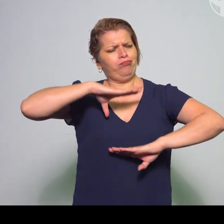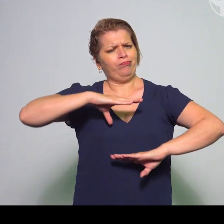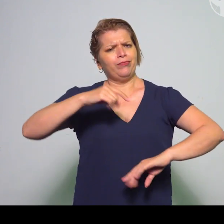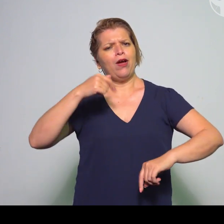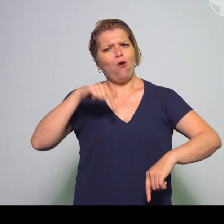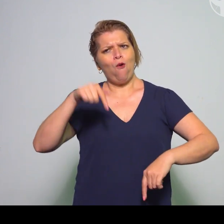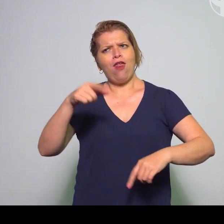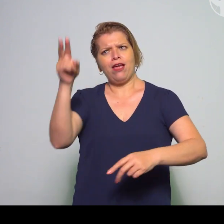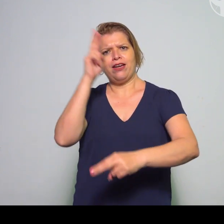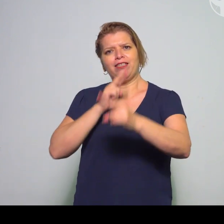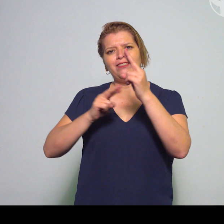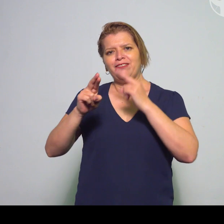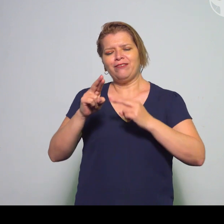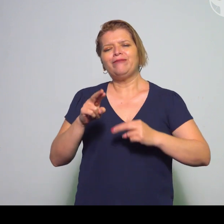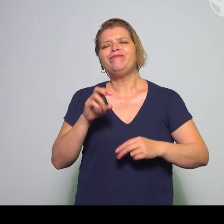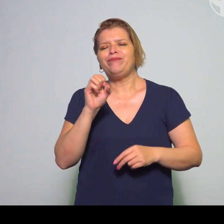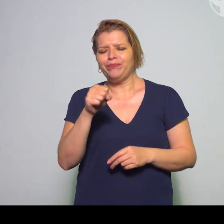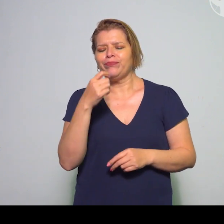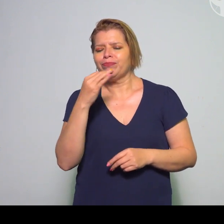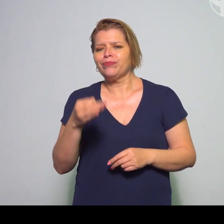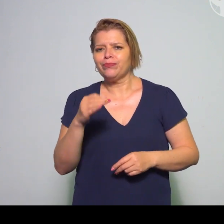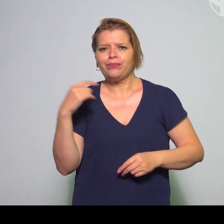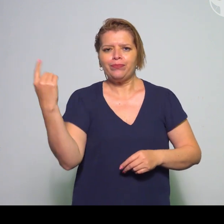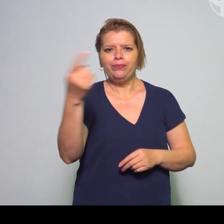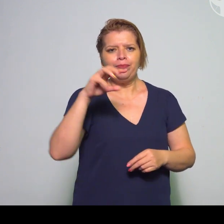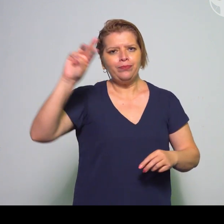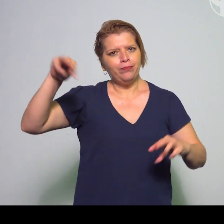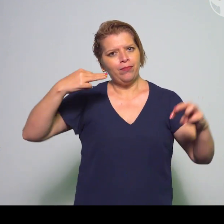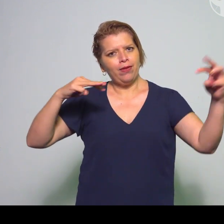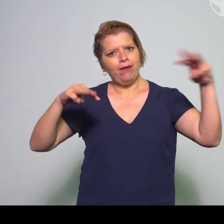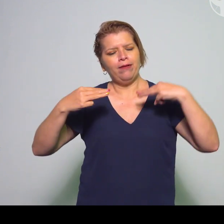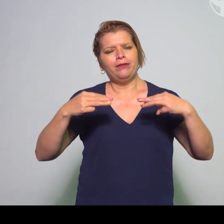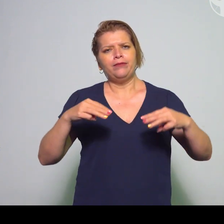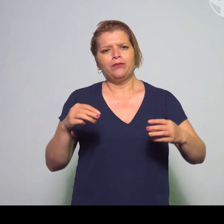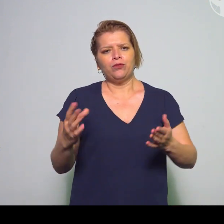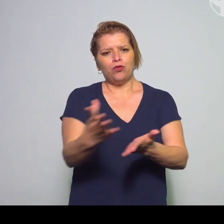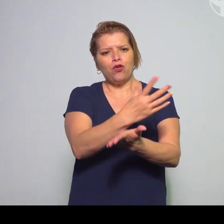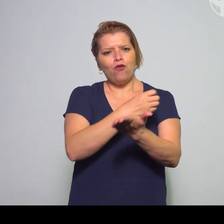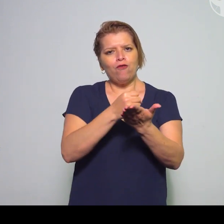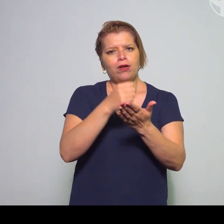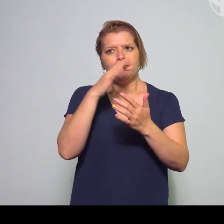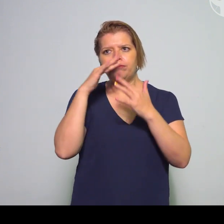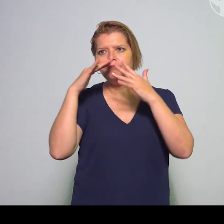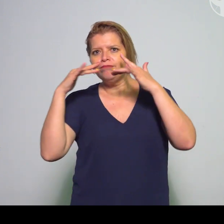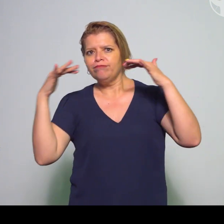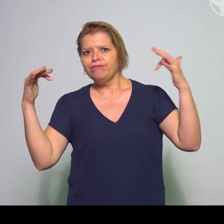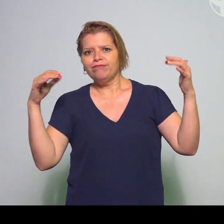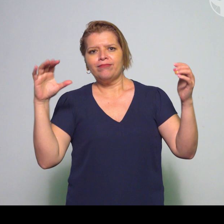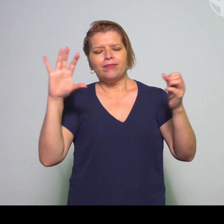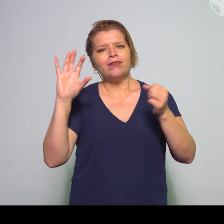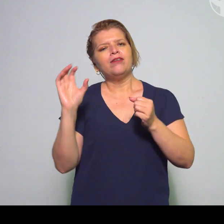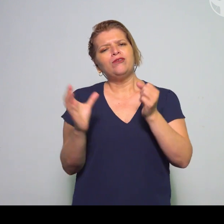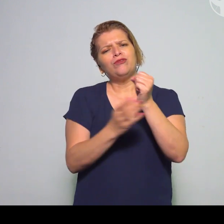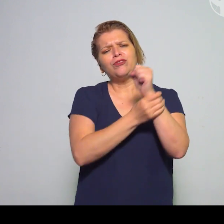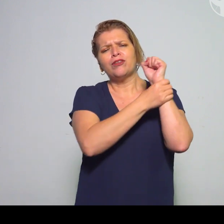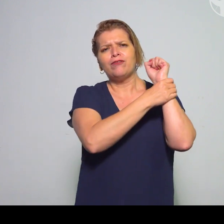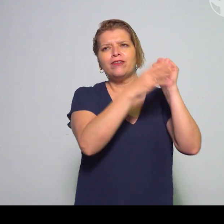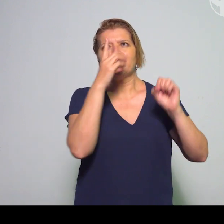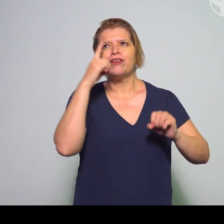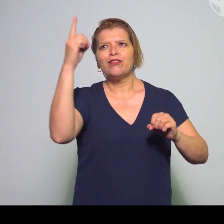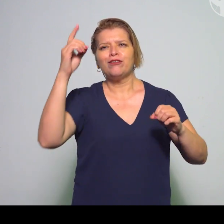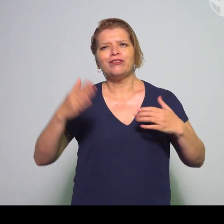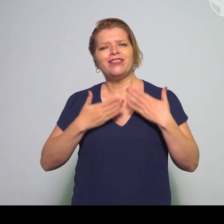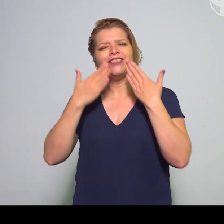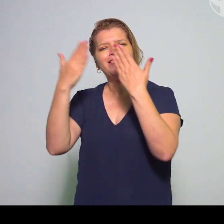más. Tengo hasta de sobra ahora que he recibido de Epafrodito lo que me enviaron. Es una ofrenda fragante,